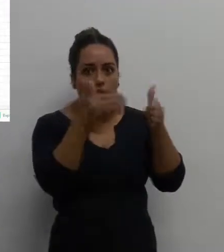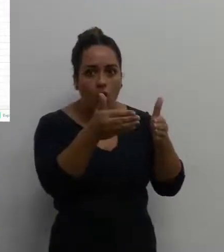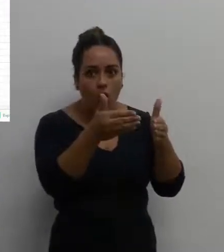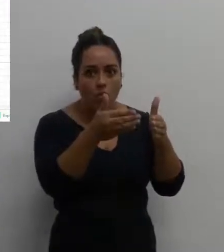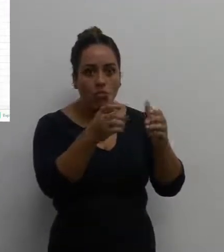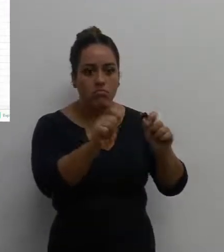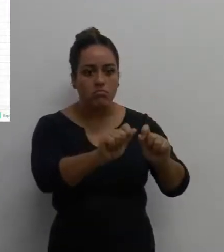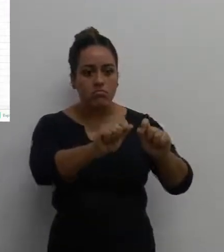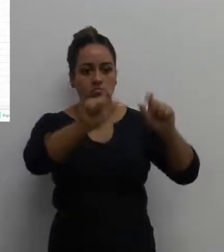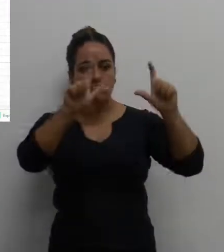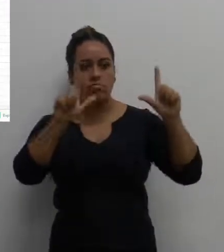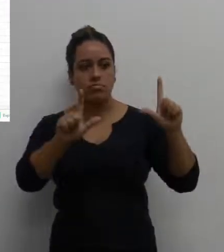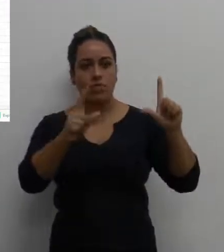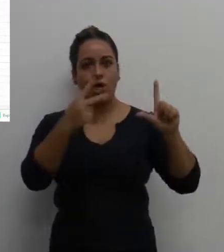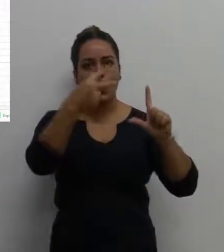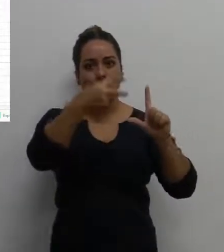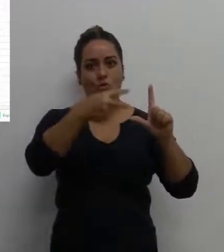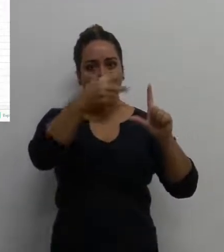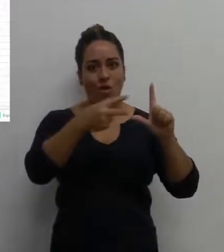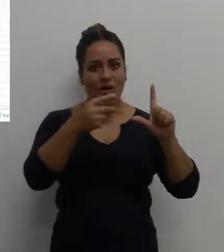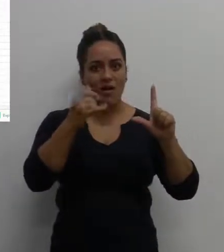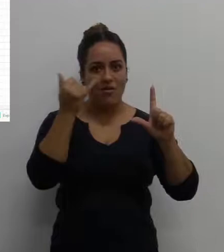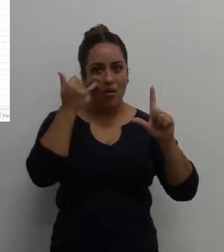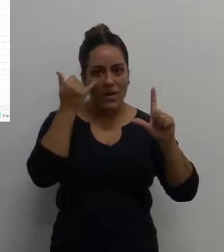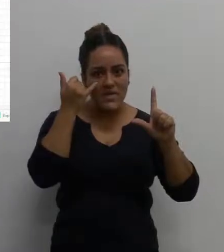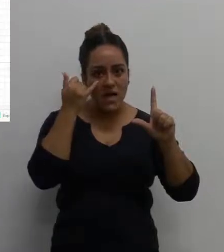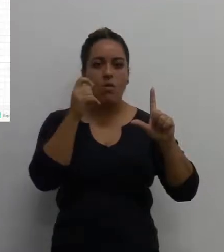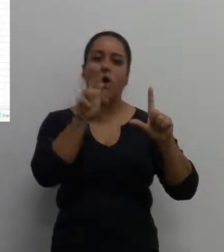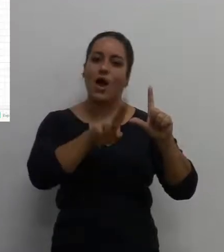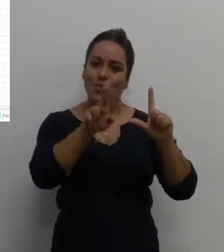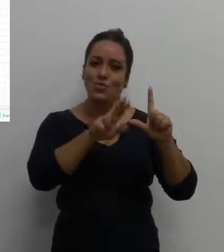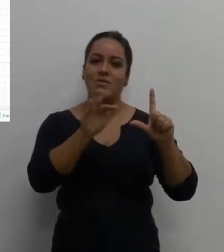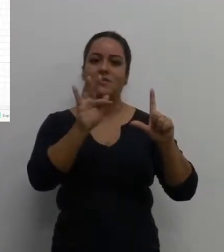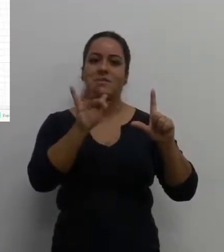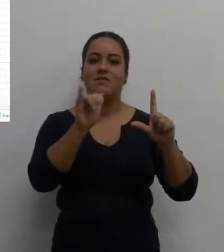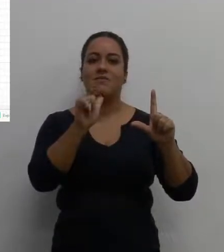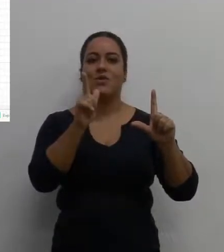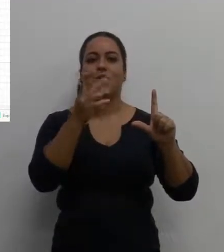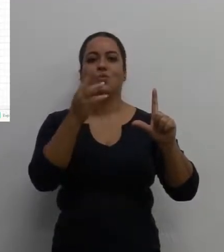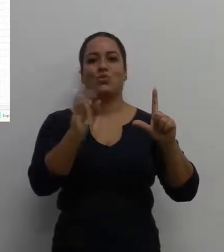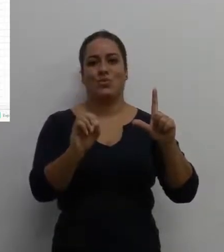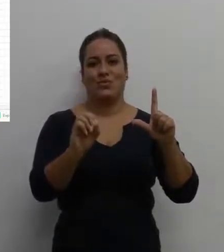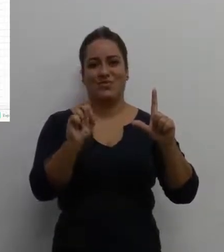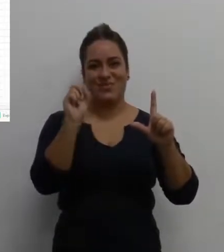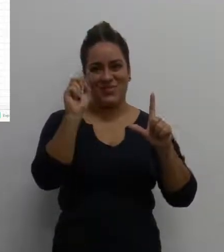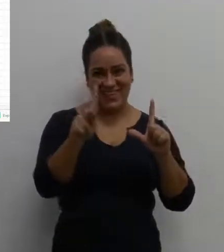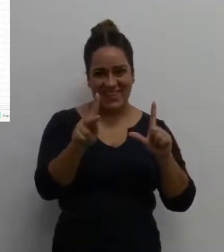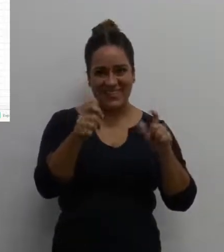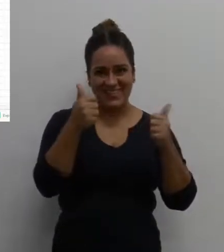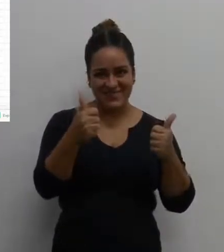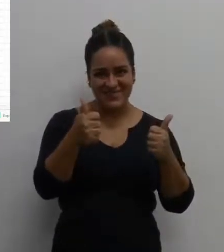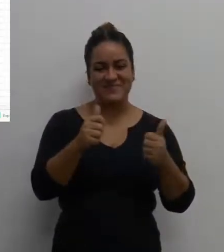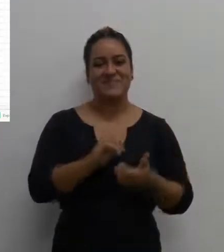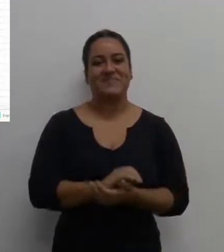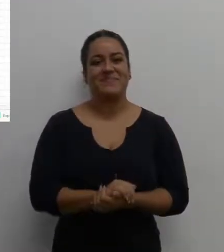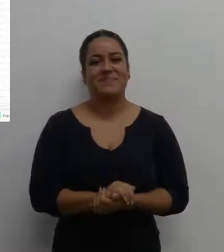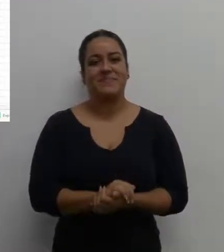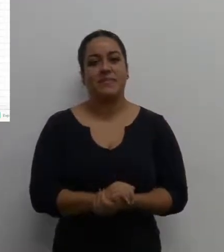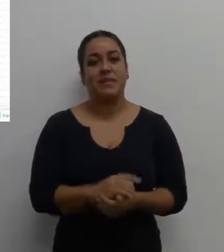zoom melhor nessas duas informações, eu utilizo o filtro que elas serão destacadas. Ok, pessoal? Ou aqui